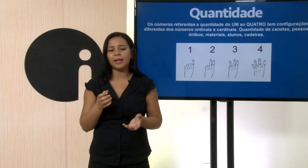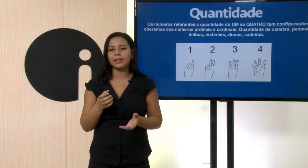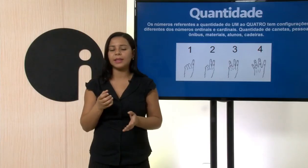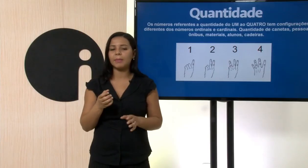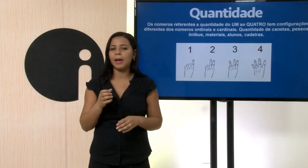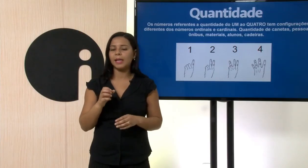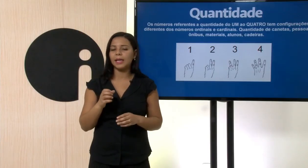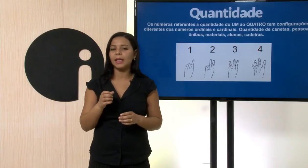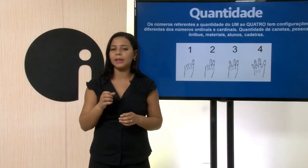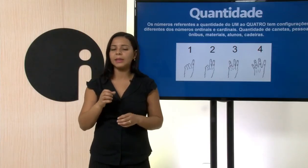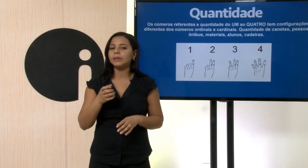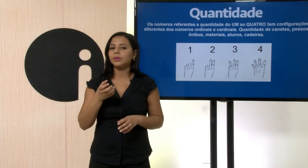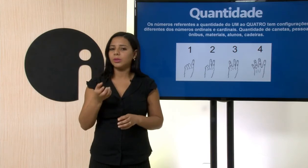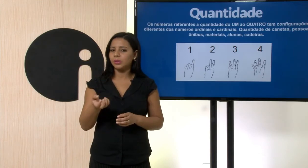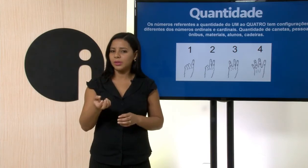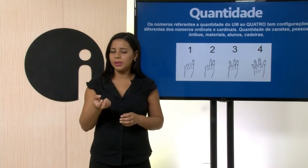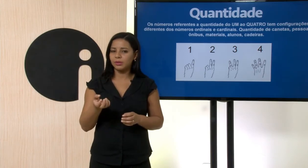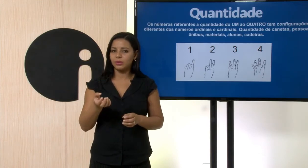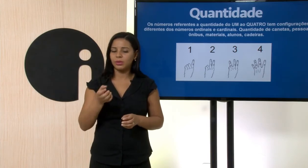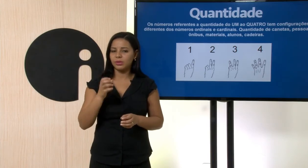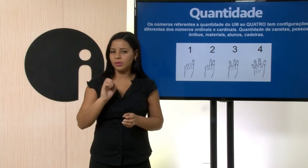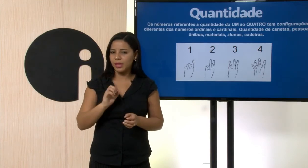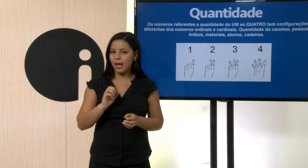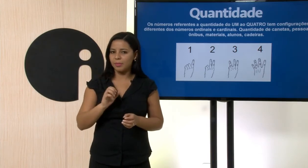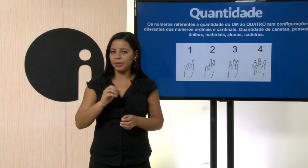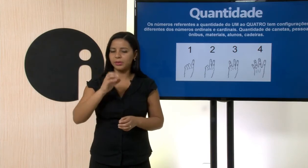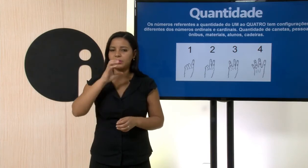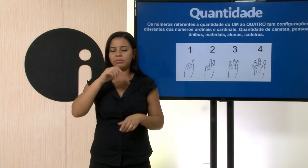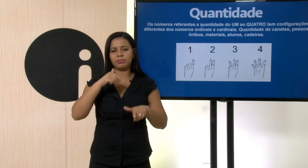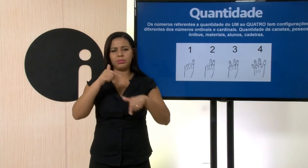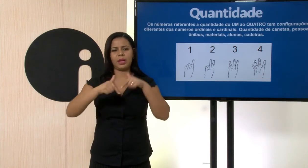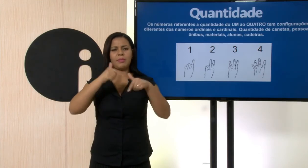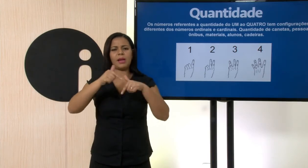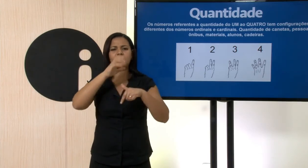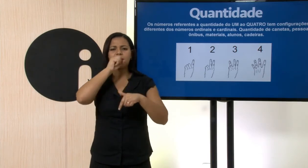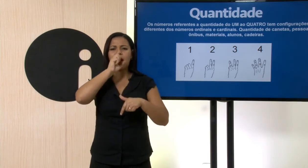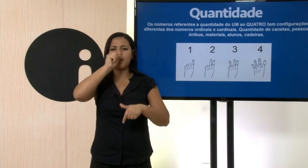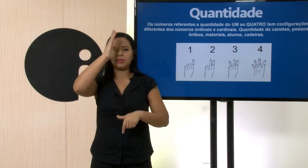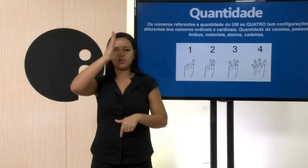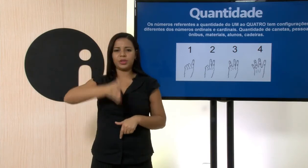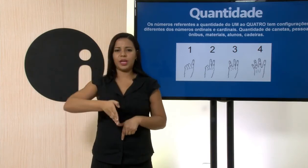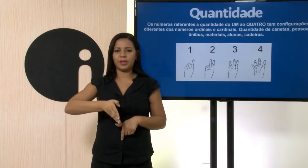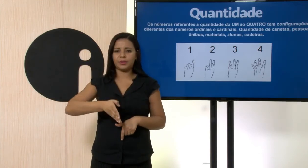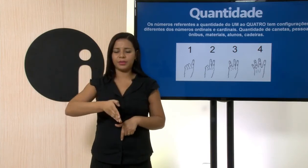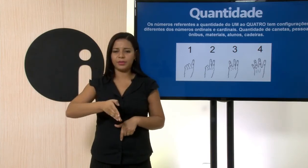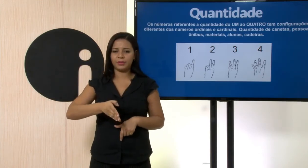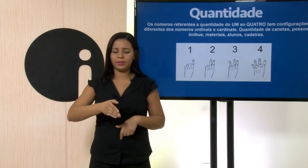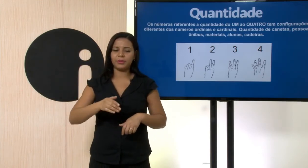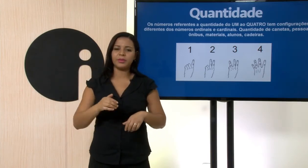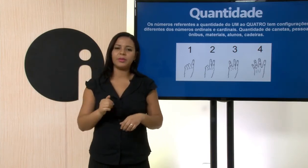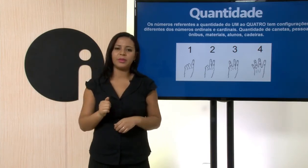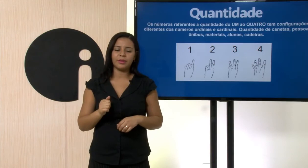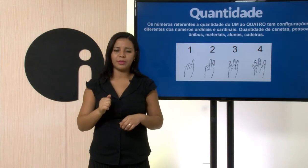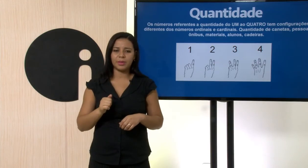que trabalha todos os sábados, trabalho sábado direto.